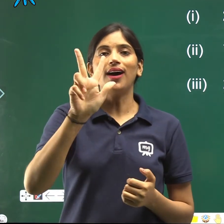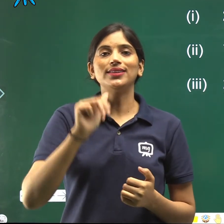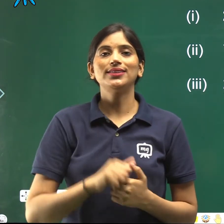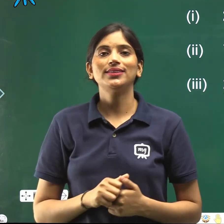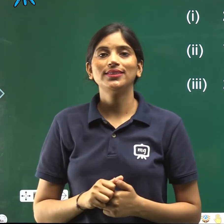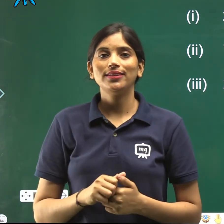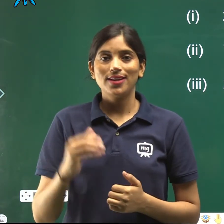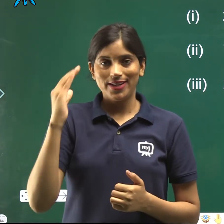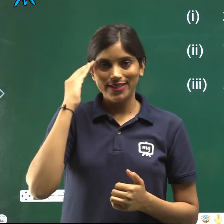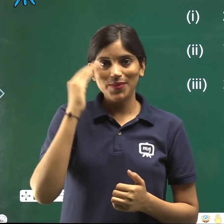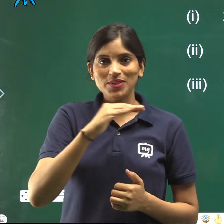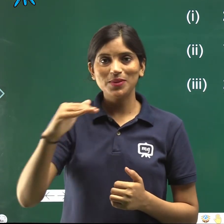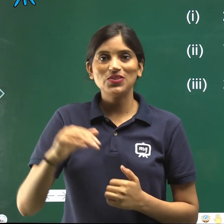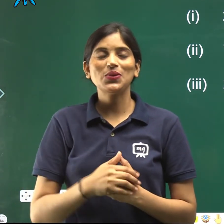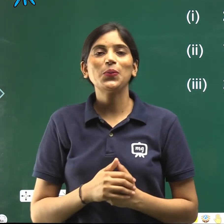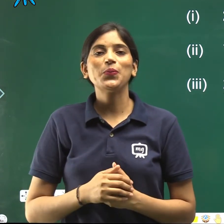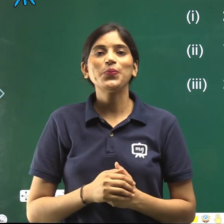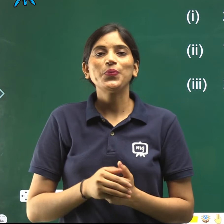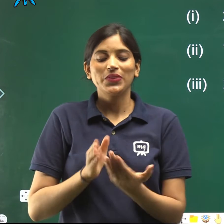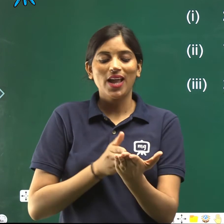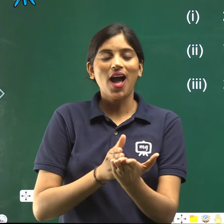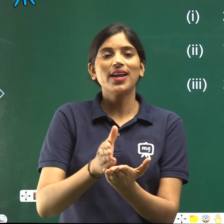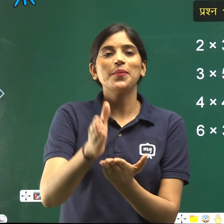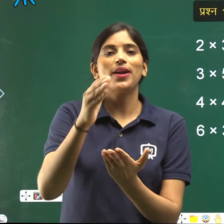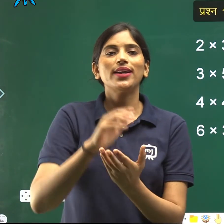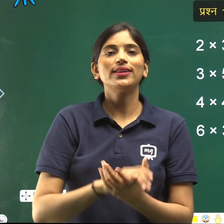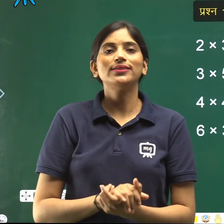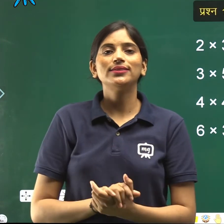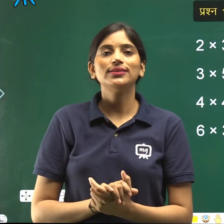8। समझे बच्चों? आगे बढ़ें।